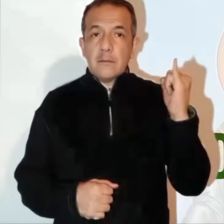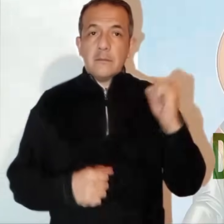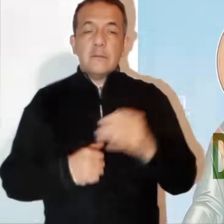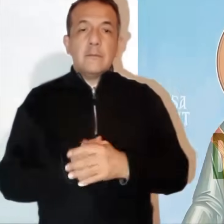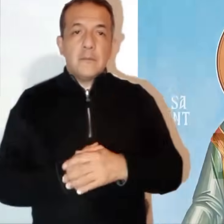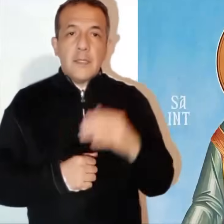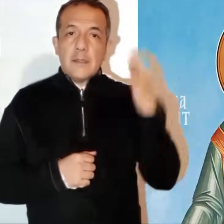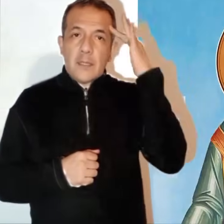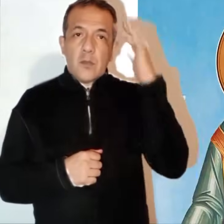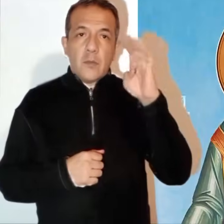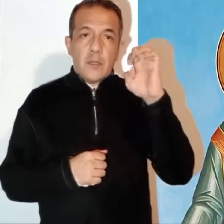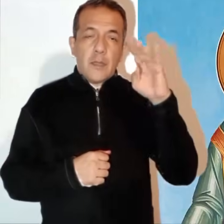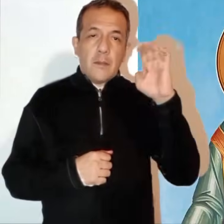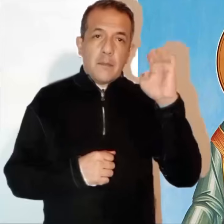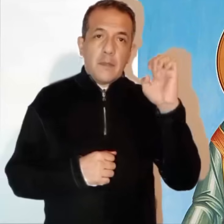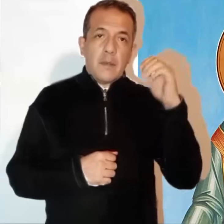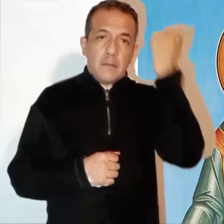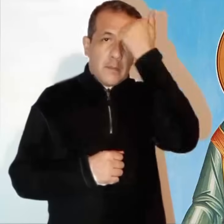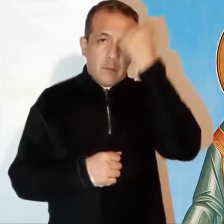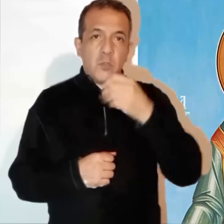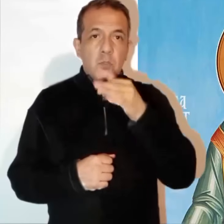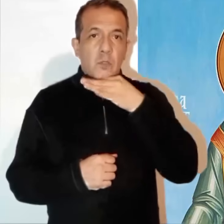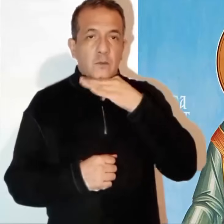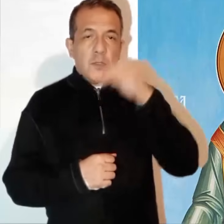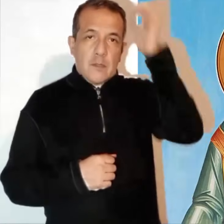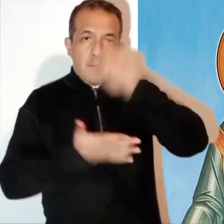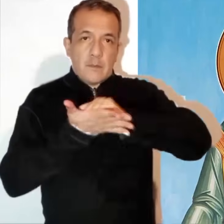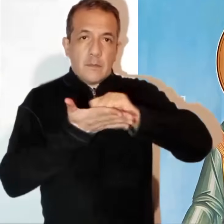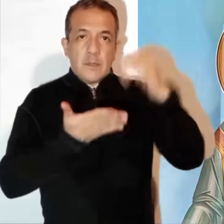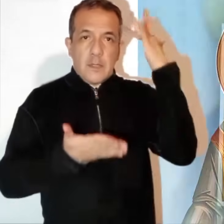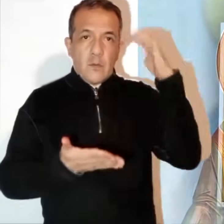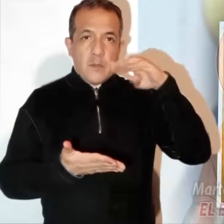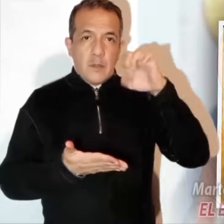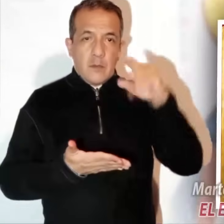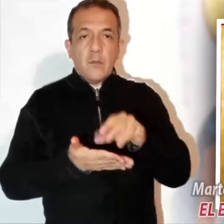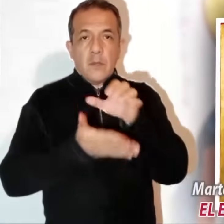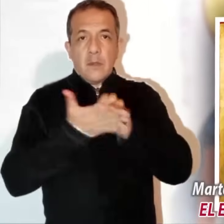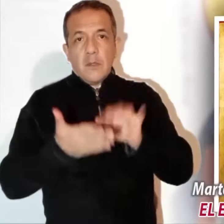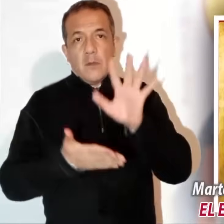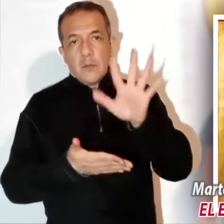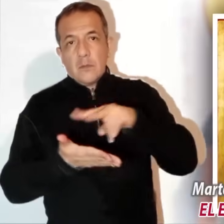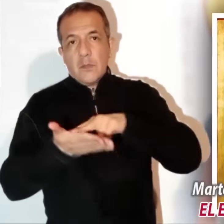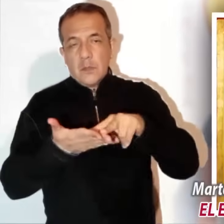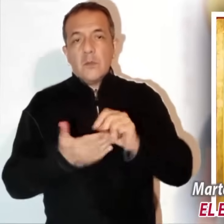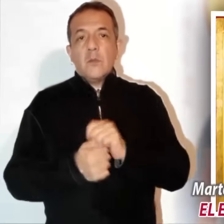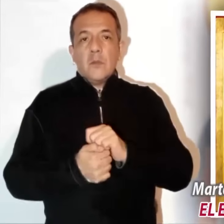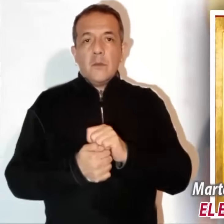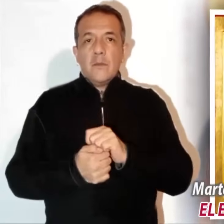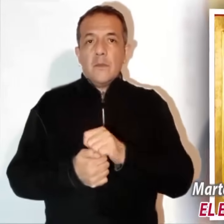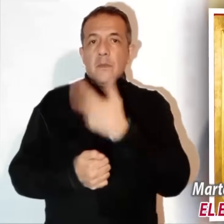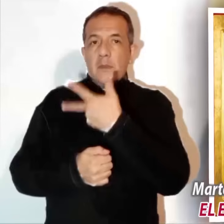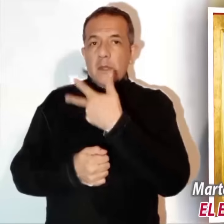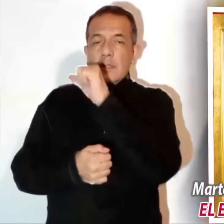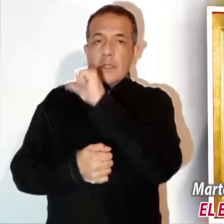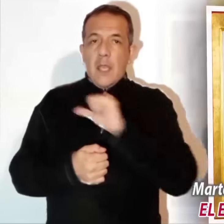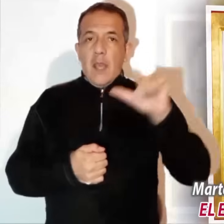De junio, San Bernabé Apóstol. Evangelio según San Mateo, capítulo 5, versículos